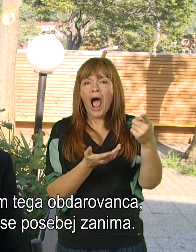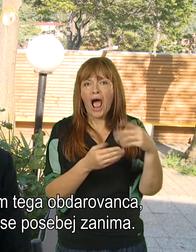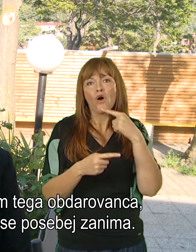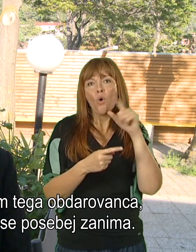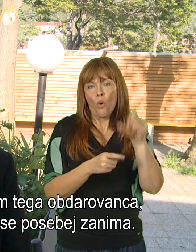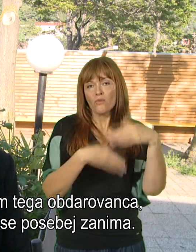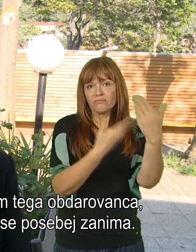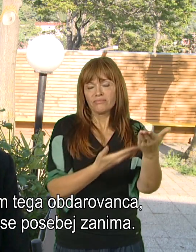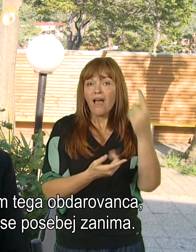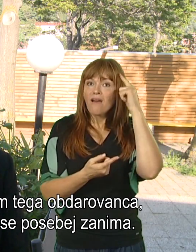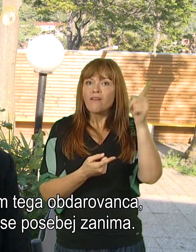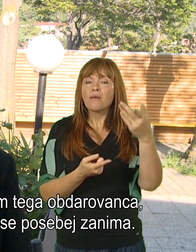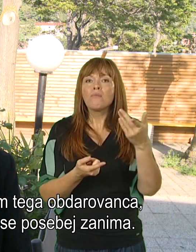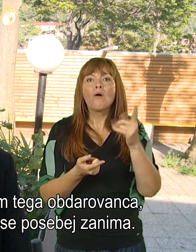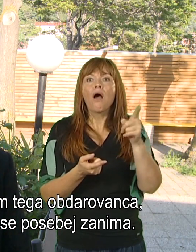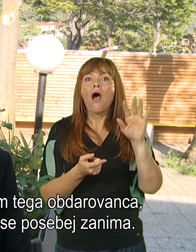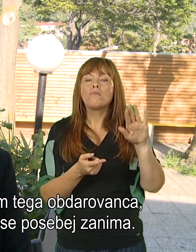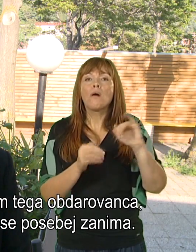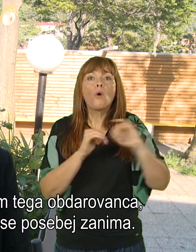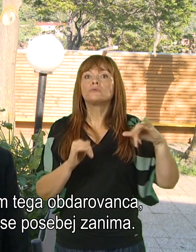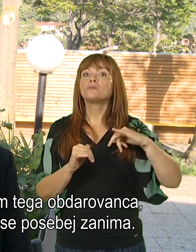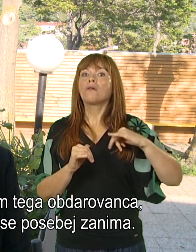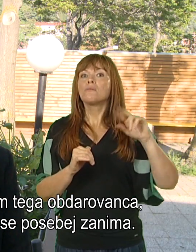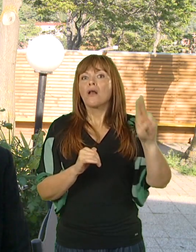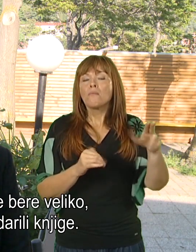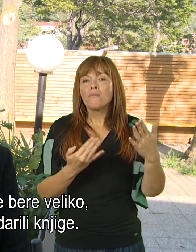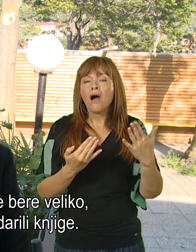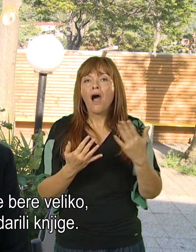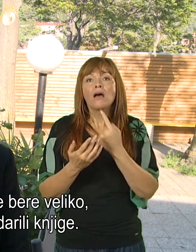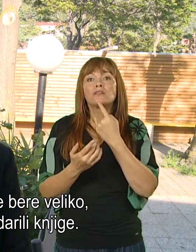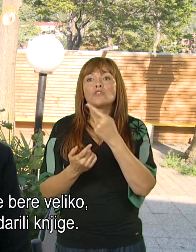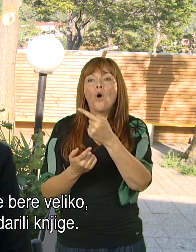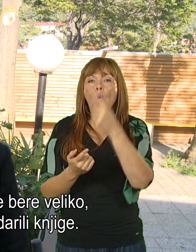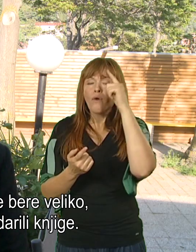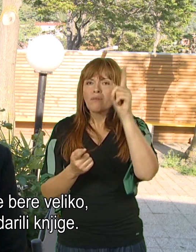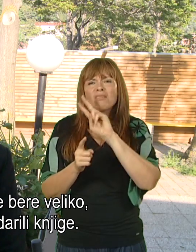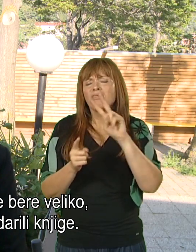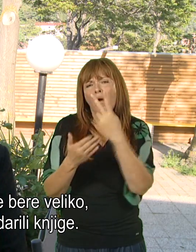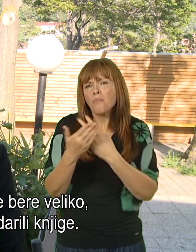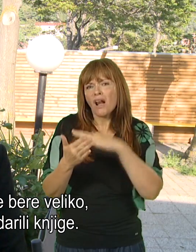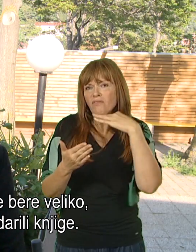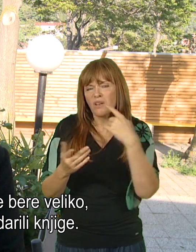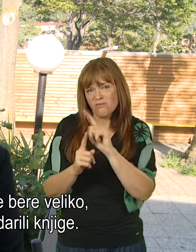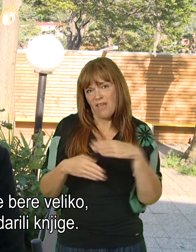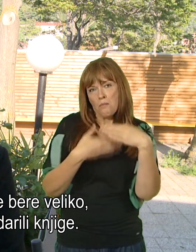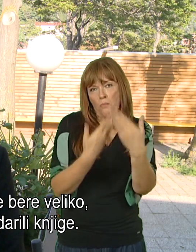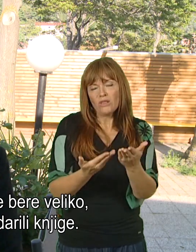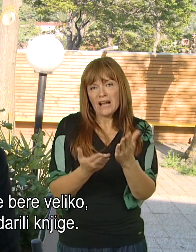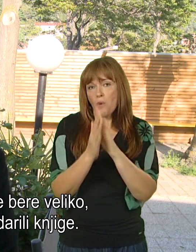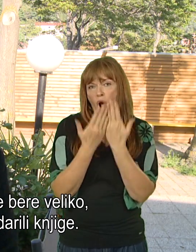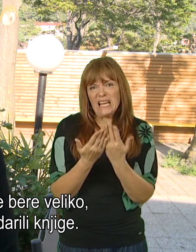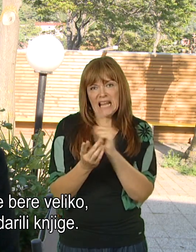vemo, zakaj se posebej zanima. Nekomu, za kogar vemo, da ne bere veliko, ne bomo podarili